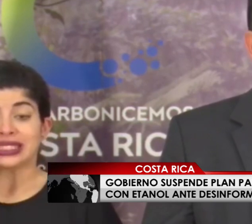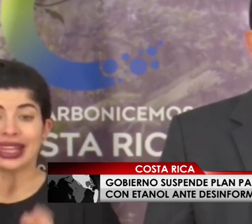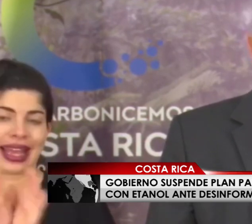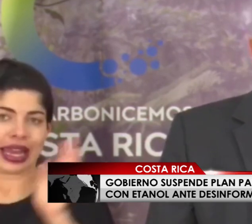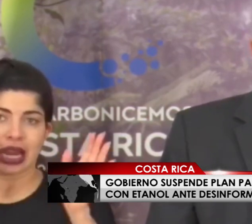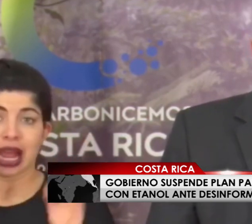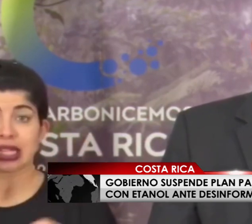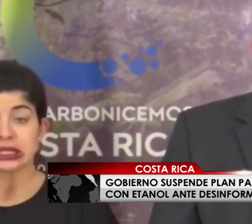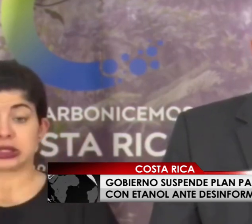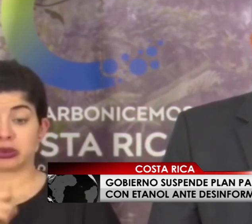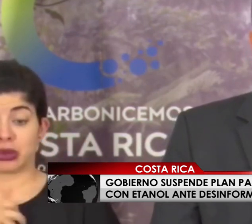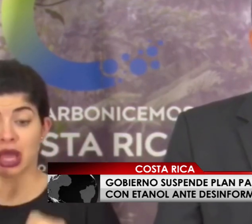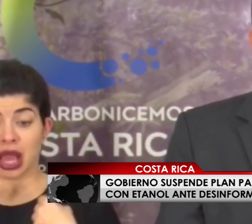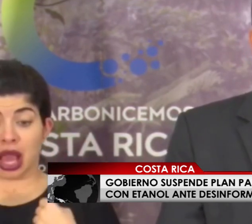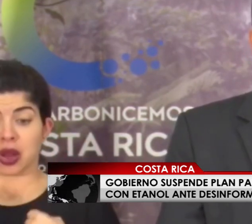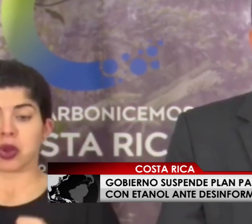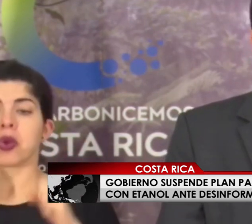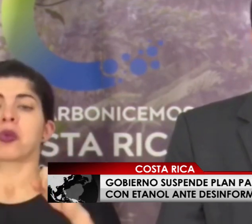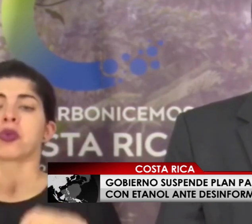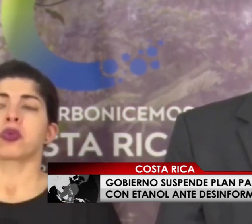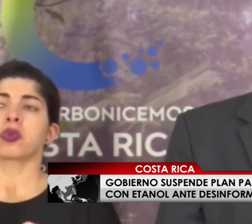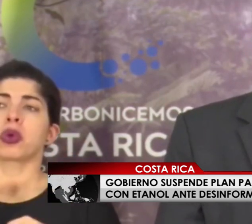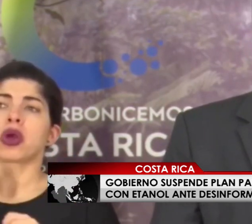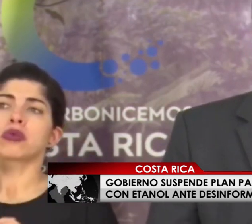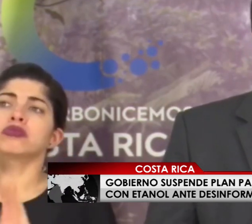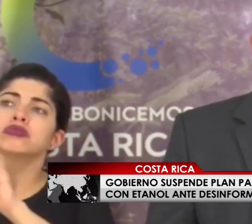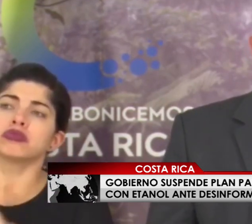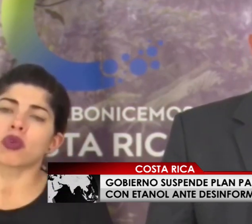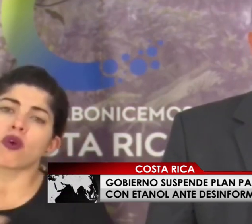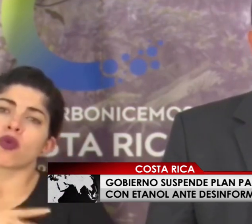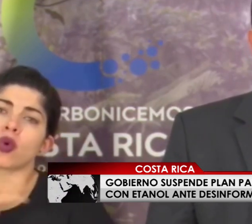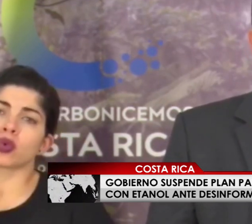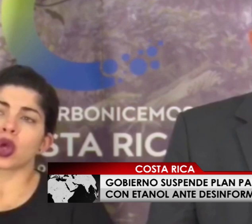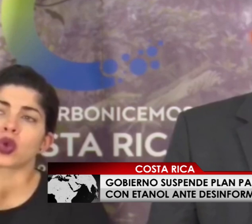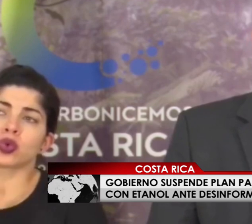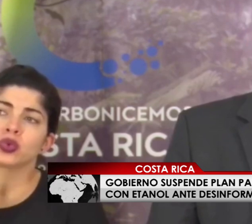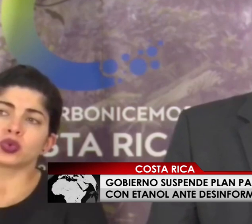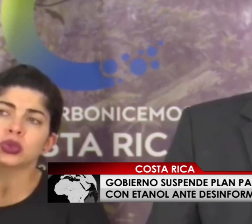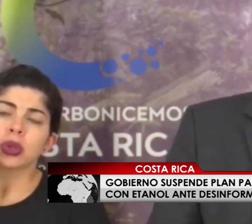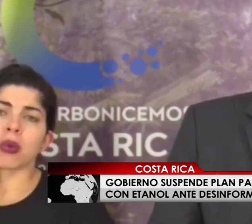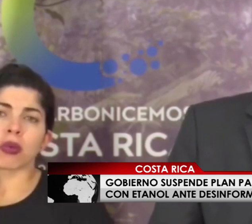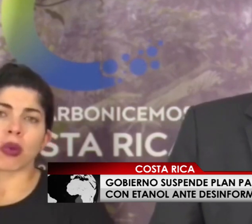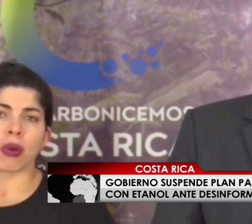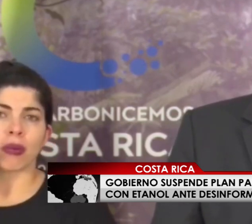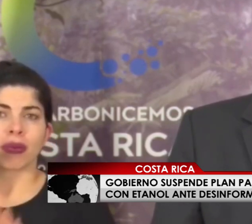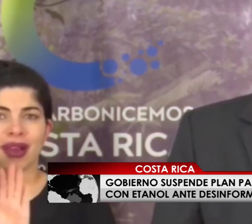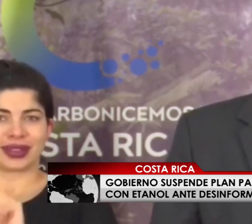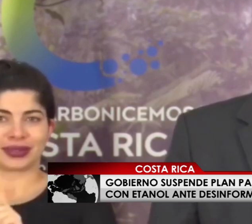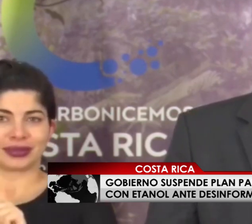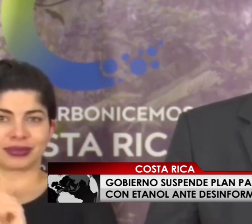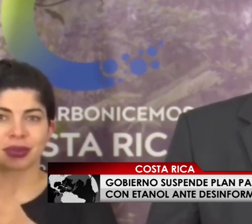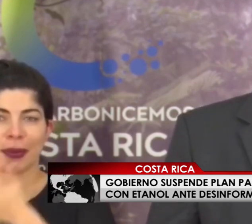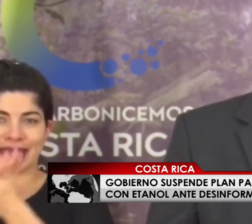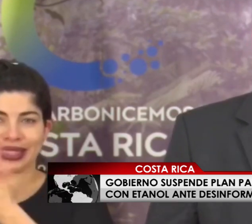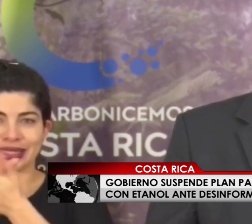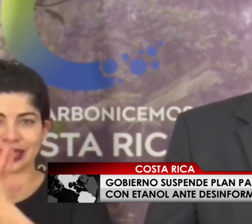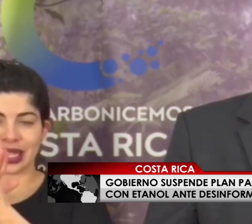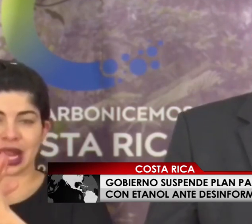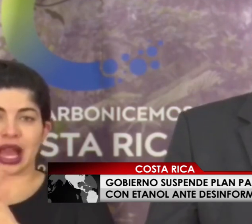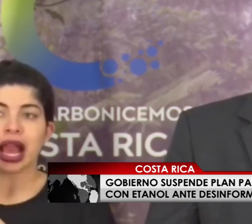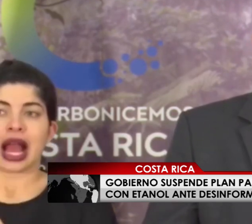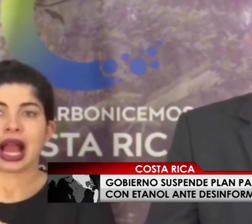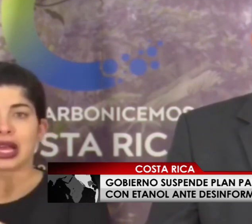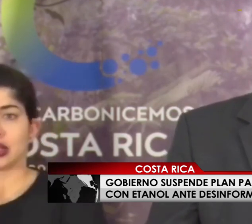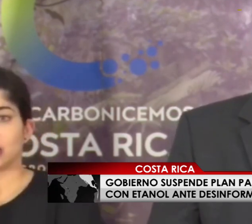general, tengan acceso al uso del combustible de la mezcla de